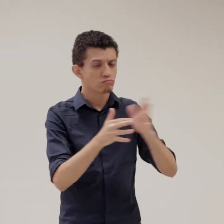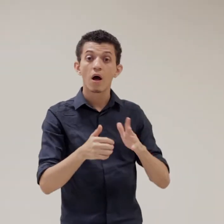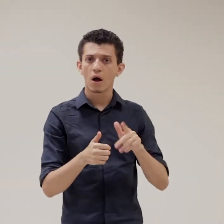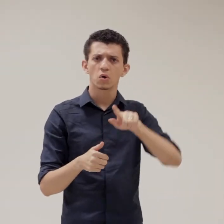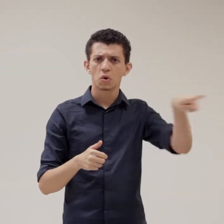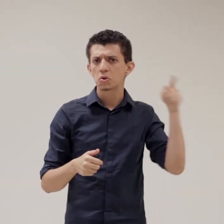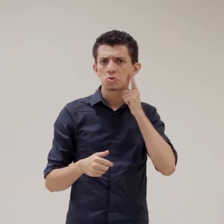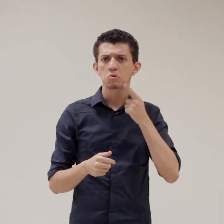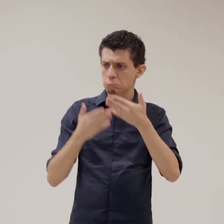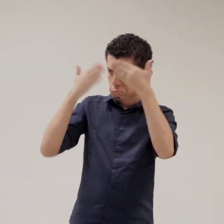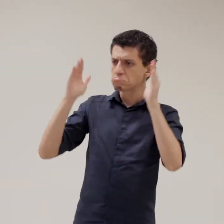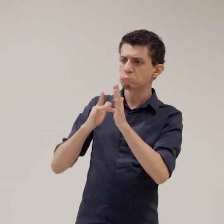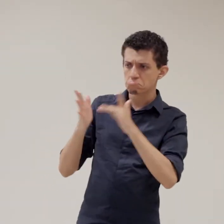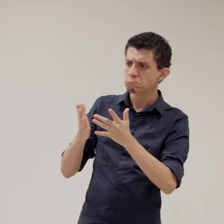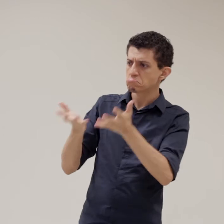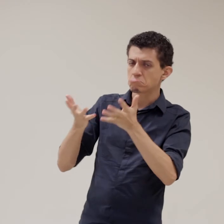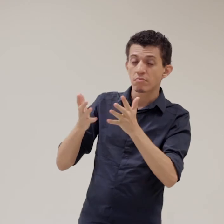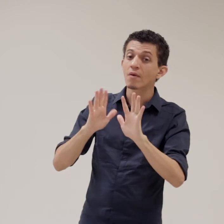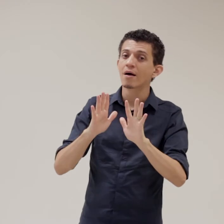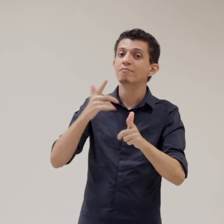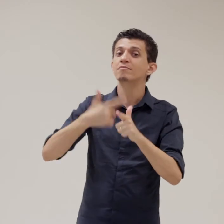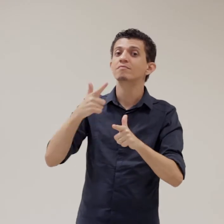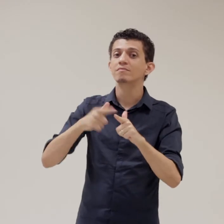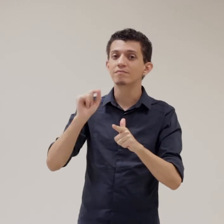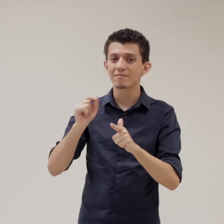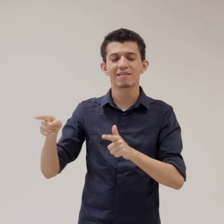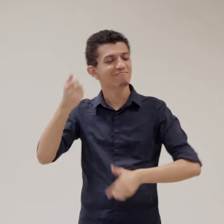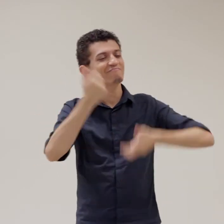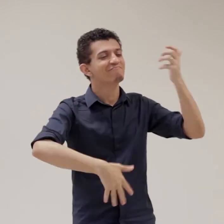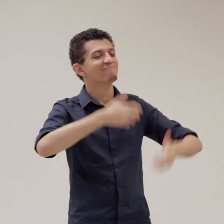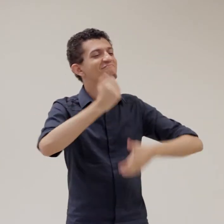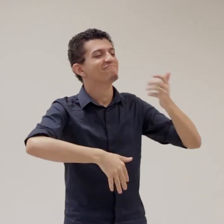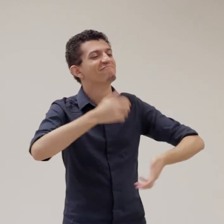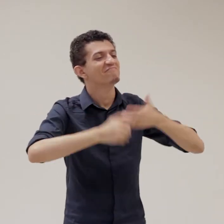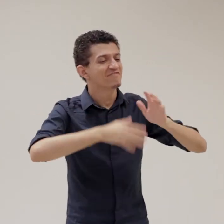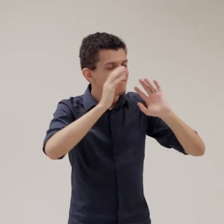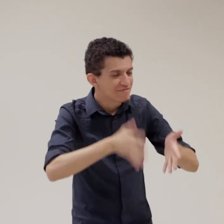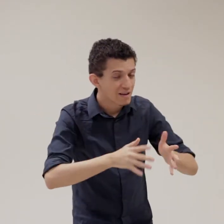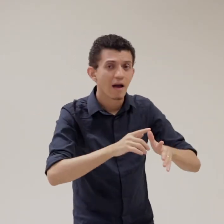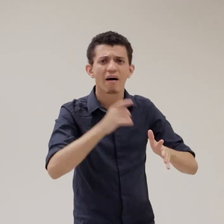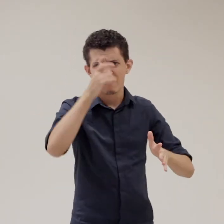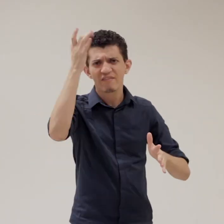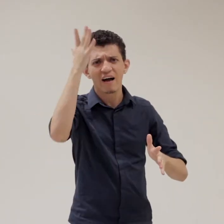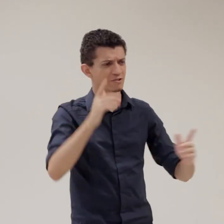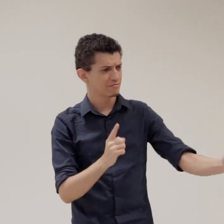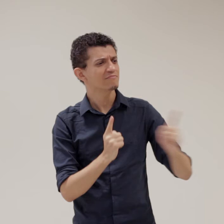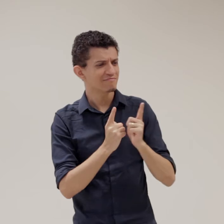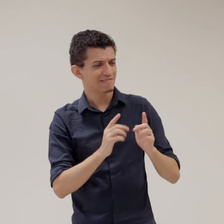fácil, difícil é ganhar a sua vida. Um agravante é que os surdos que são alfabetizados podem ler a Bíblia, mas não